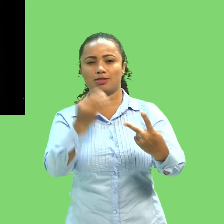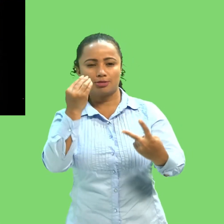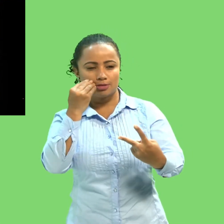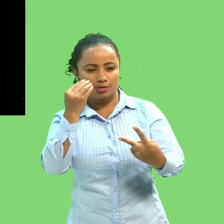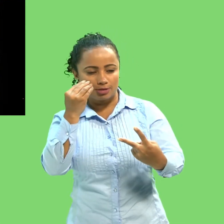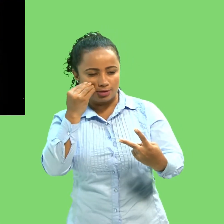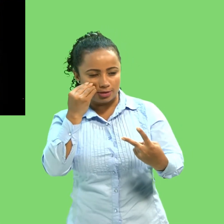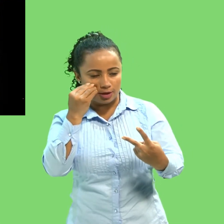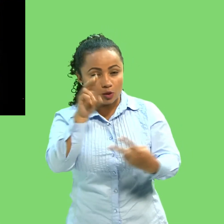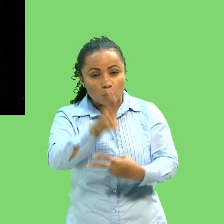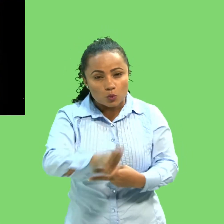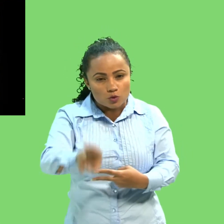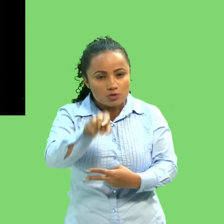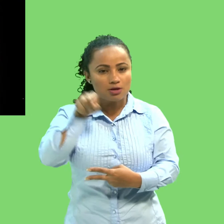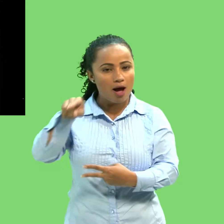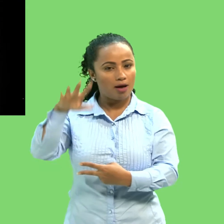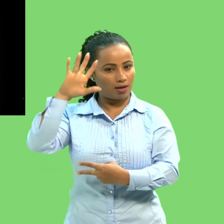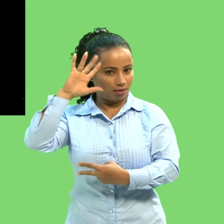tais teorias